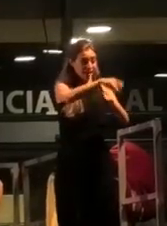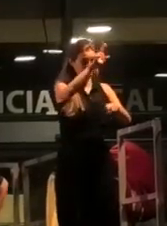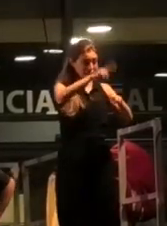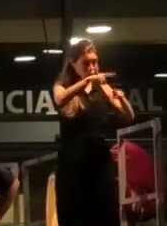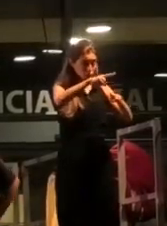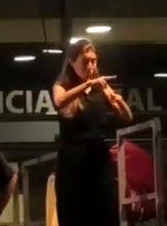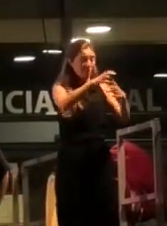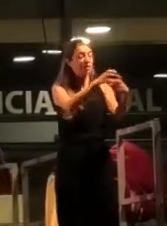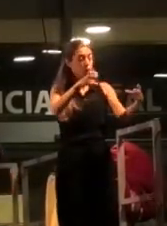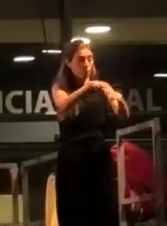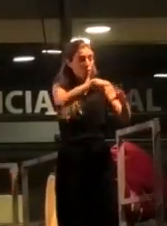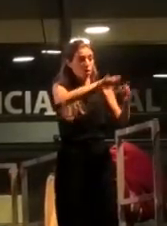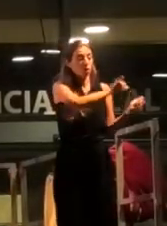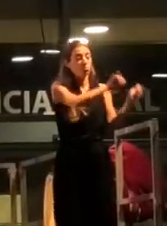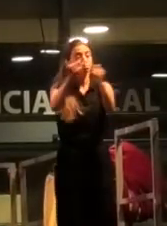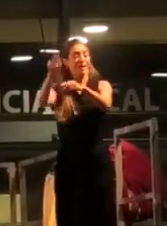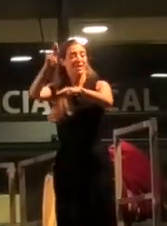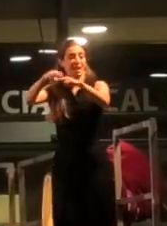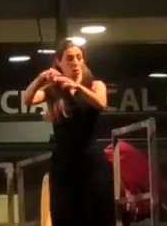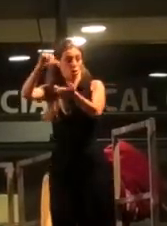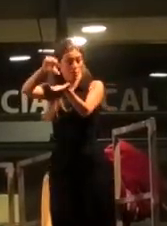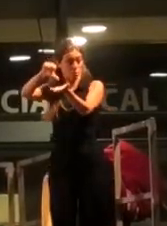alguna ciutat propera, com ara Tarragona.